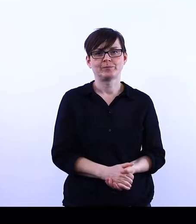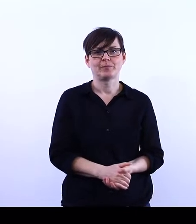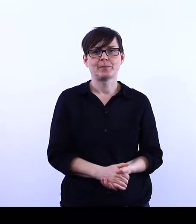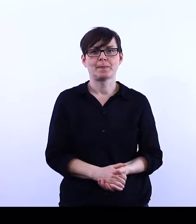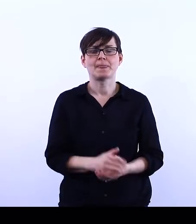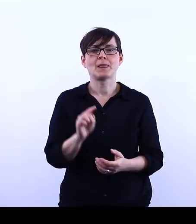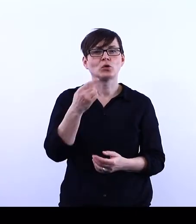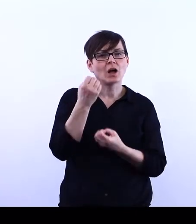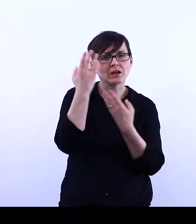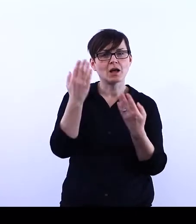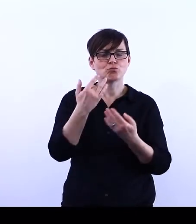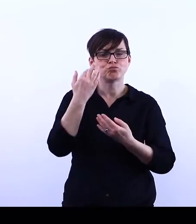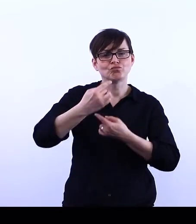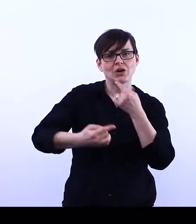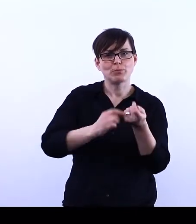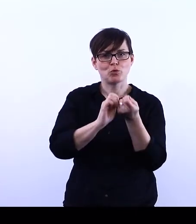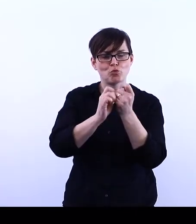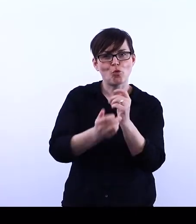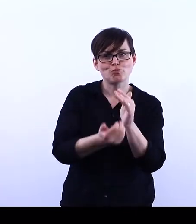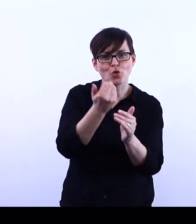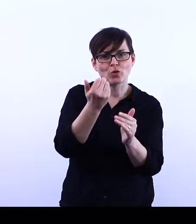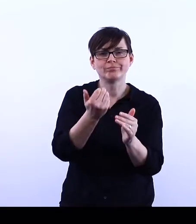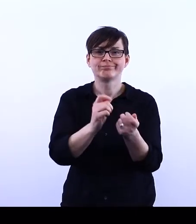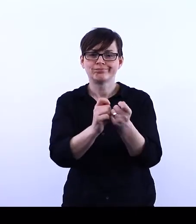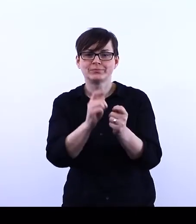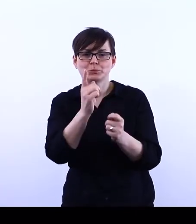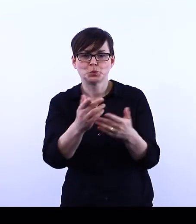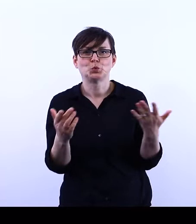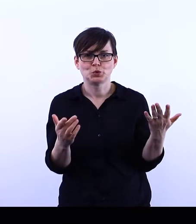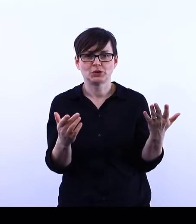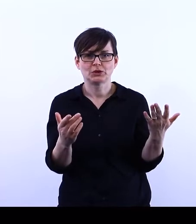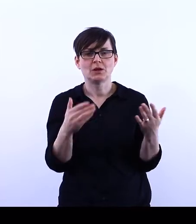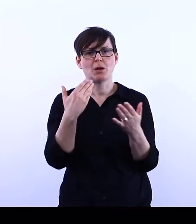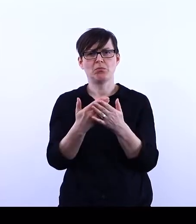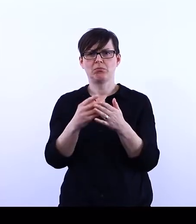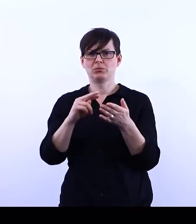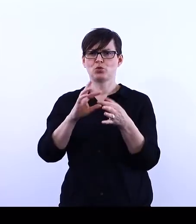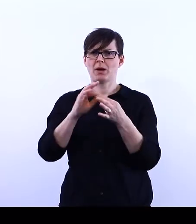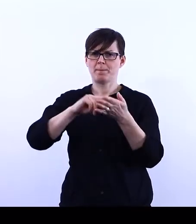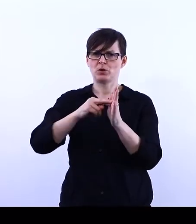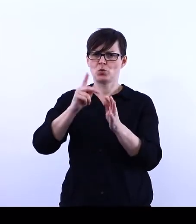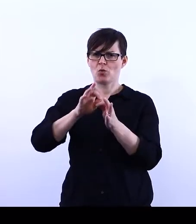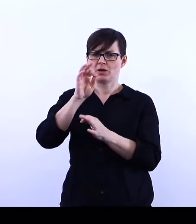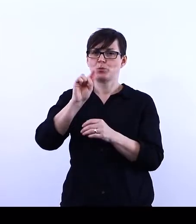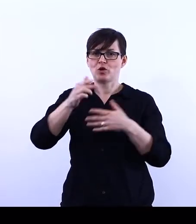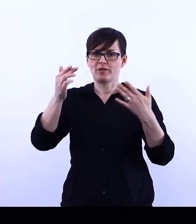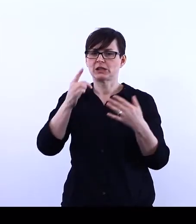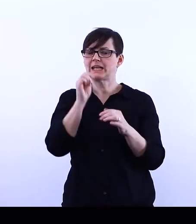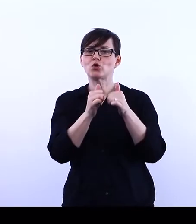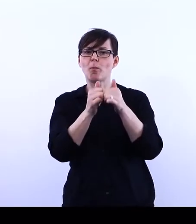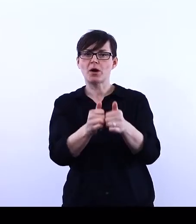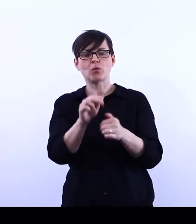Erneuerung von Abläufen mit, was eben aber auch auf der methodischen oder auf der Maßnahmen-Ebene bedeutet, dass es nicht nur begleitet, sondern je nachdem auch